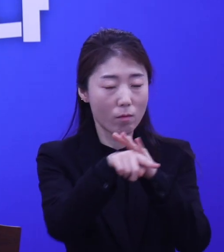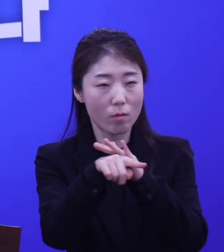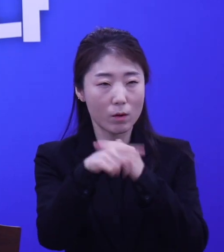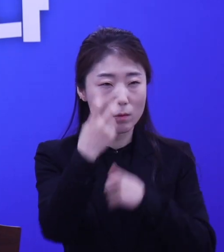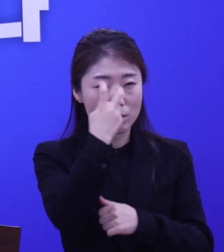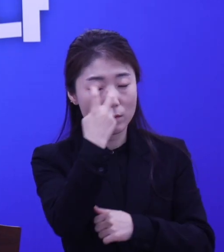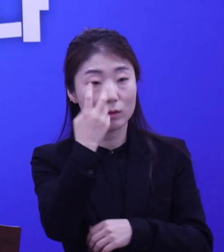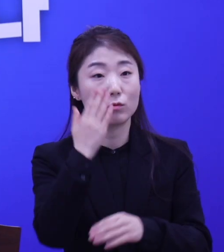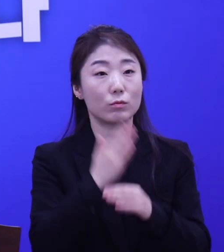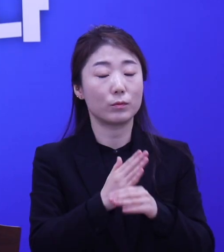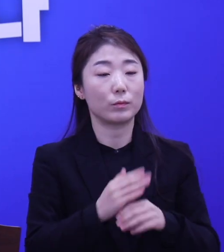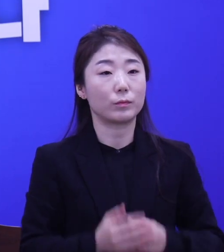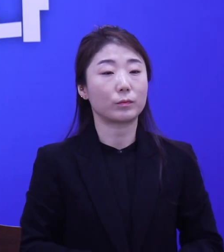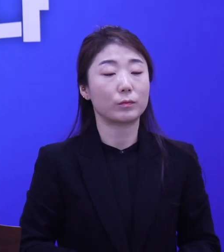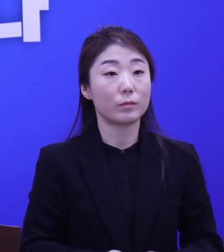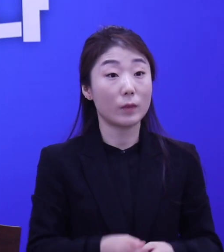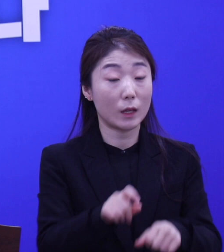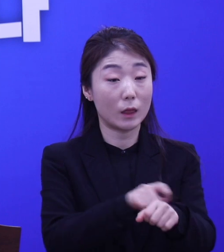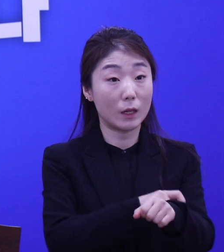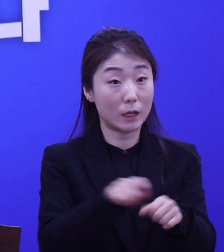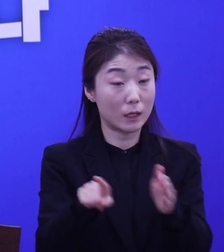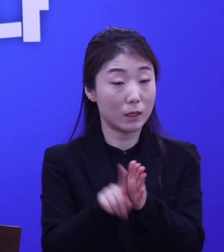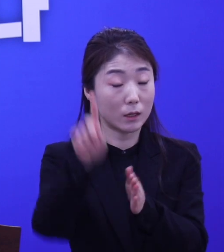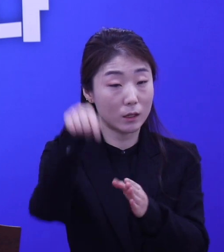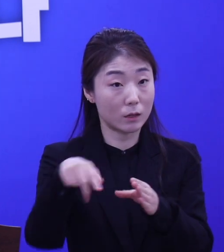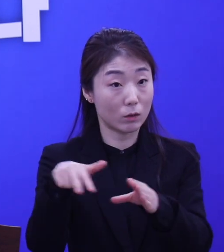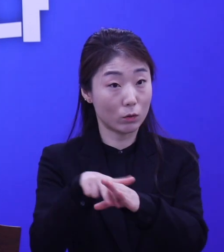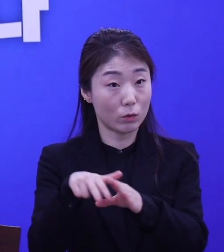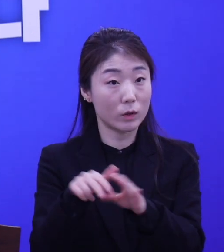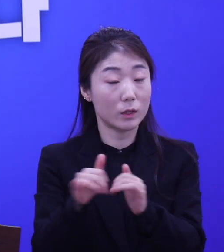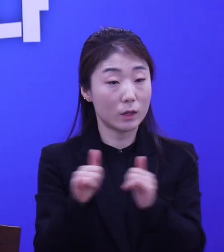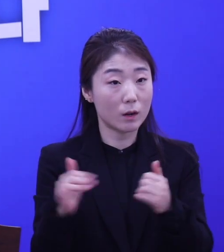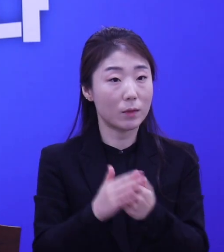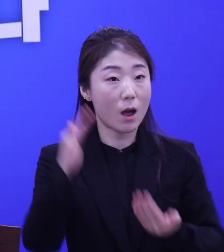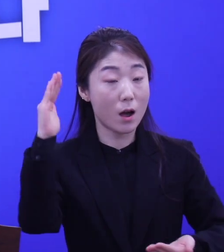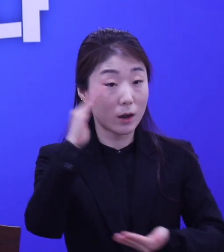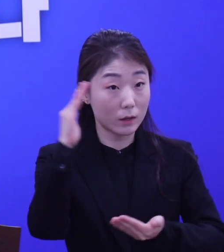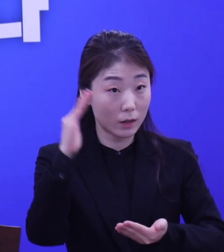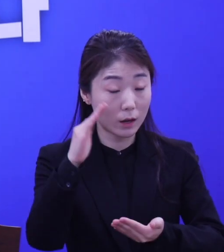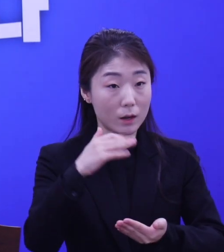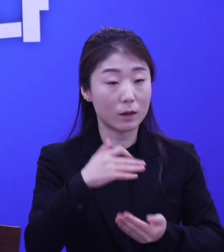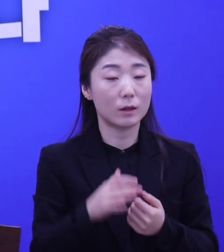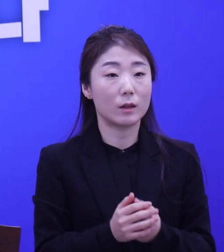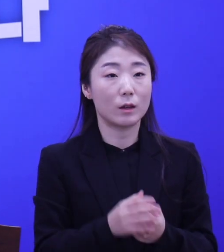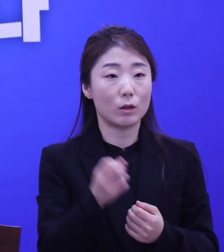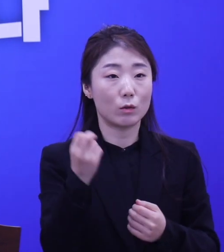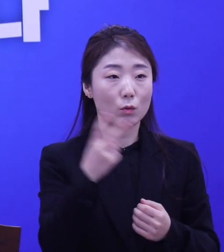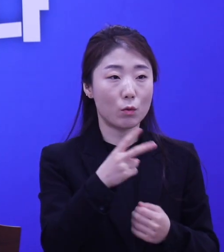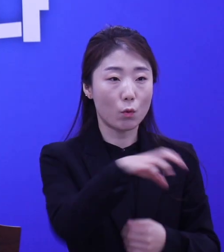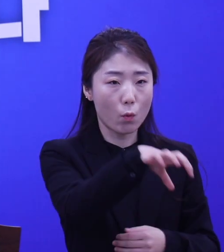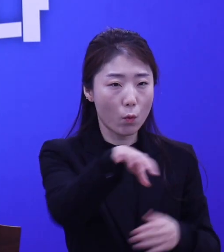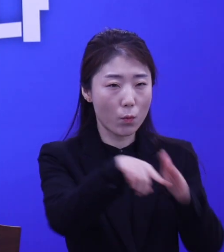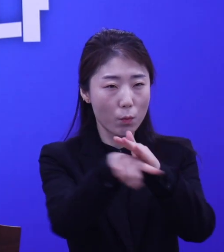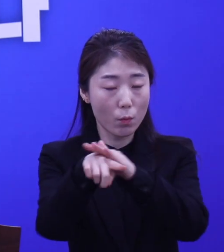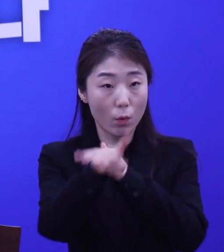계속되고 있습니다. 특히 신천지 신도와 교육생 소재, 확진자 동선 파악 등을